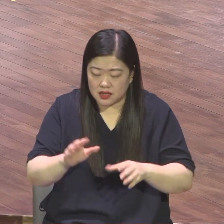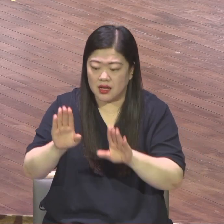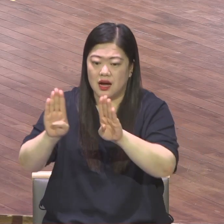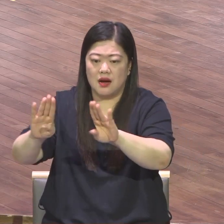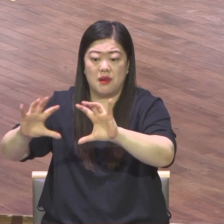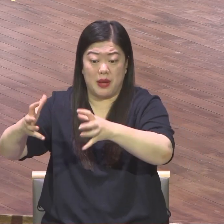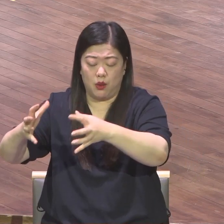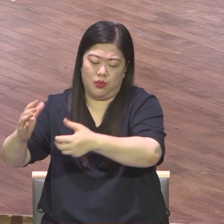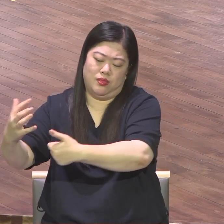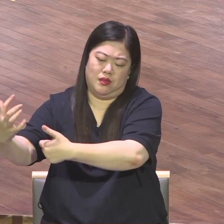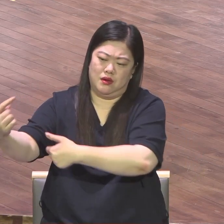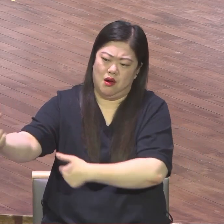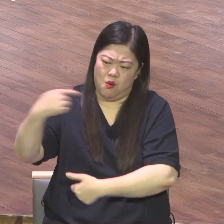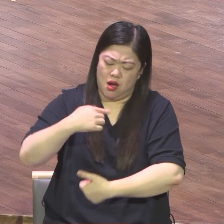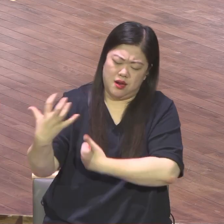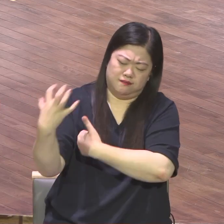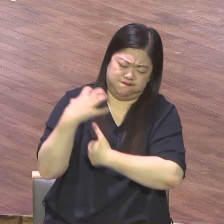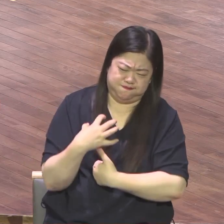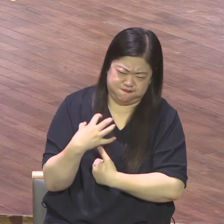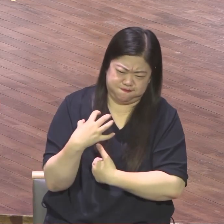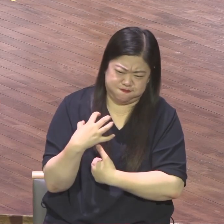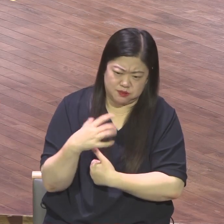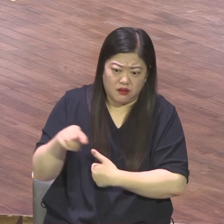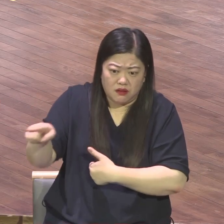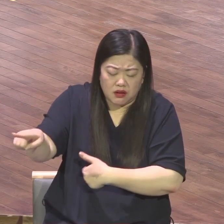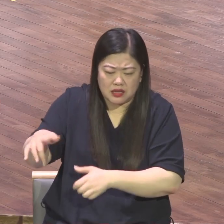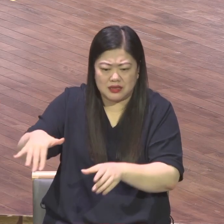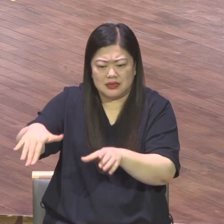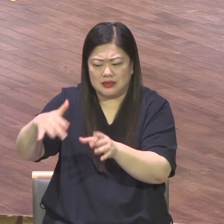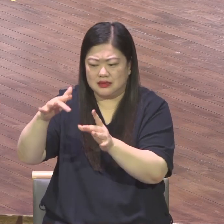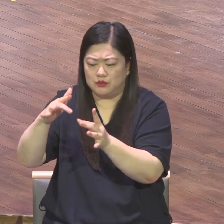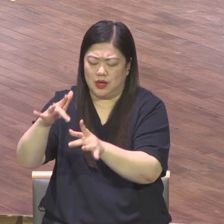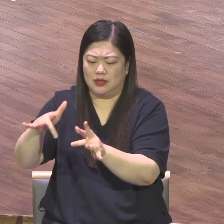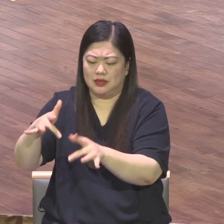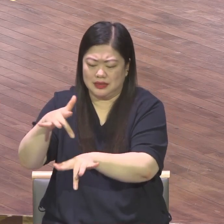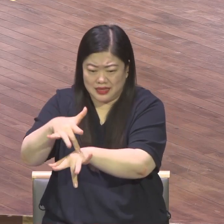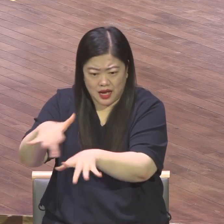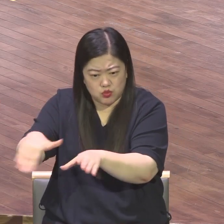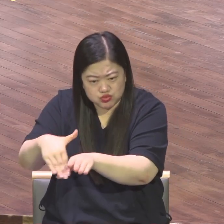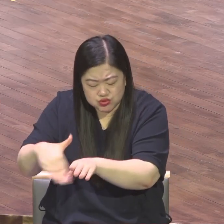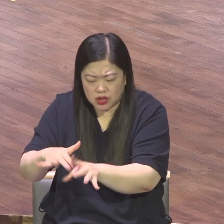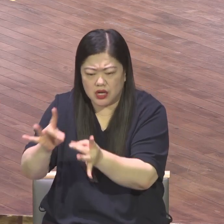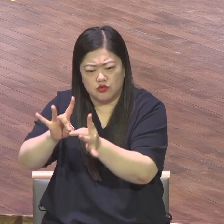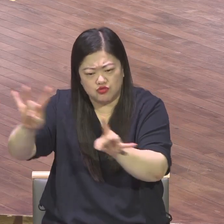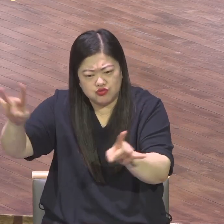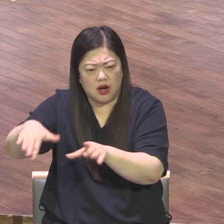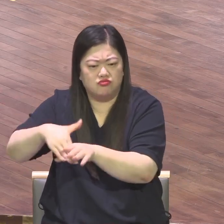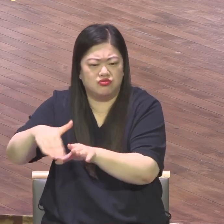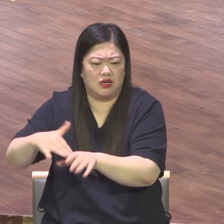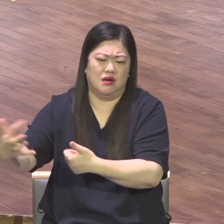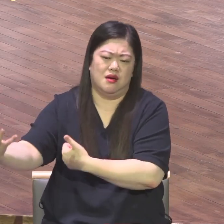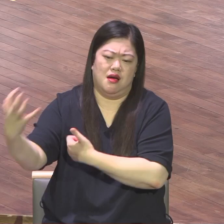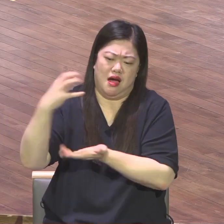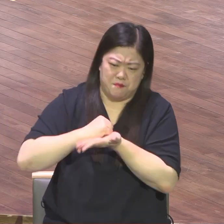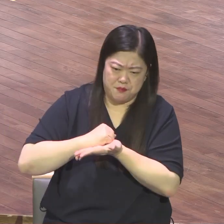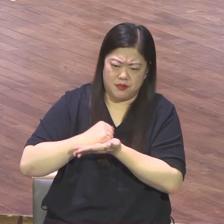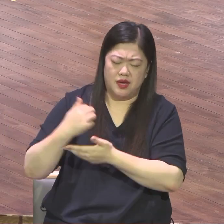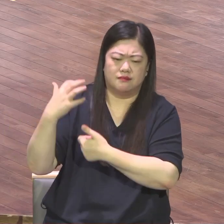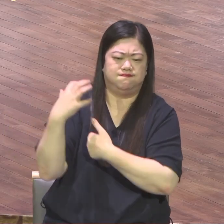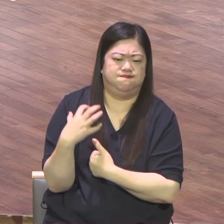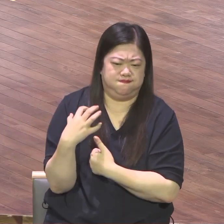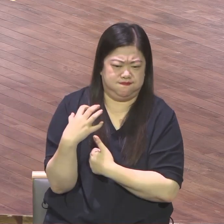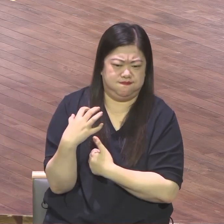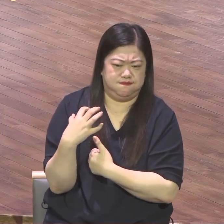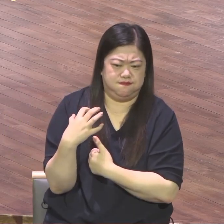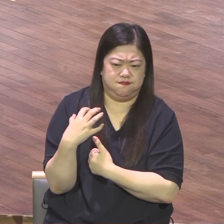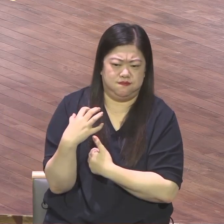상황은 암흑 흑암과 사망의 그늘에 앉아있는 상태, 포로생활이